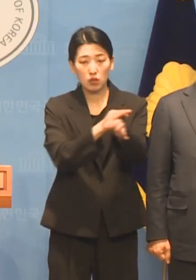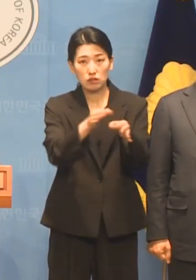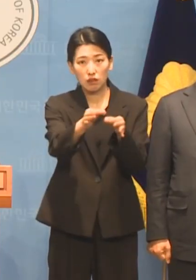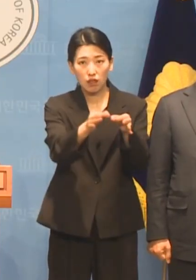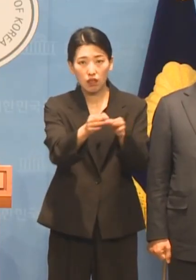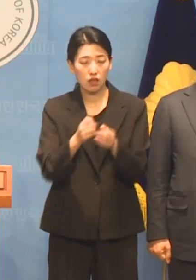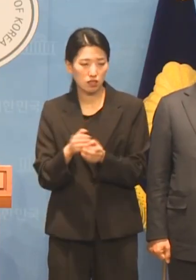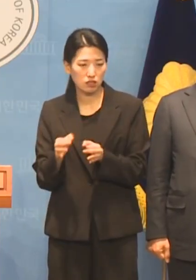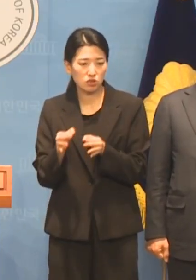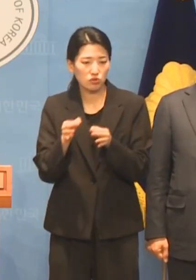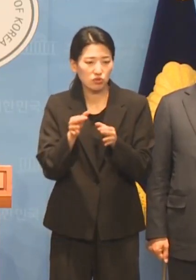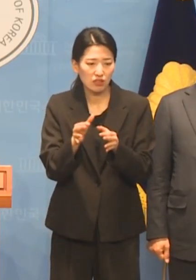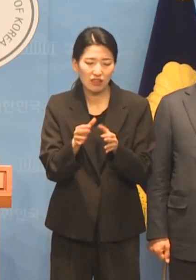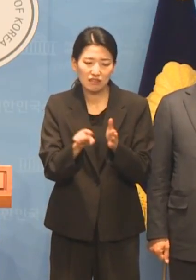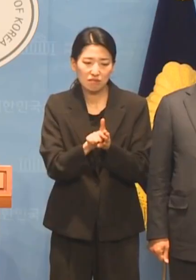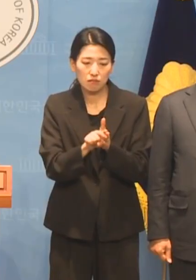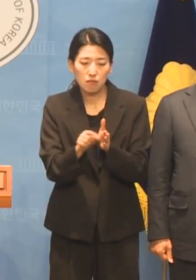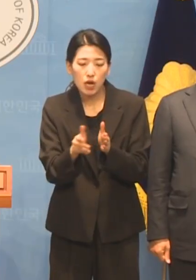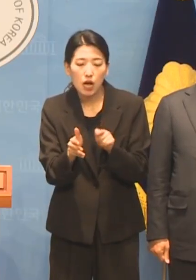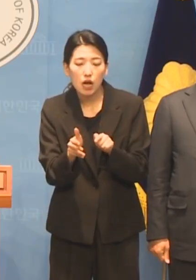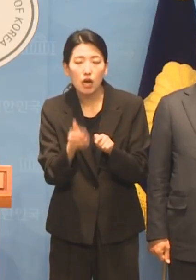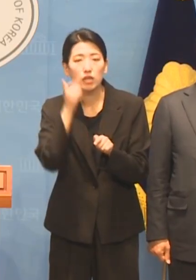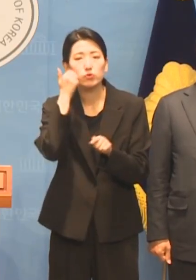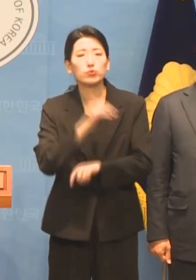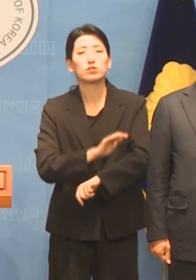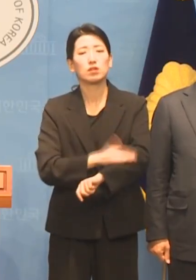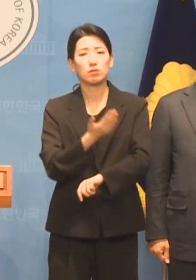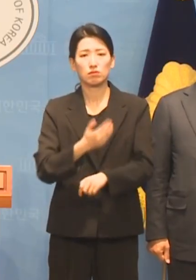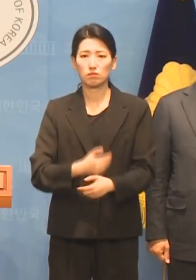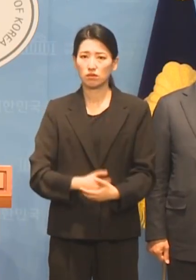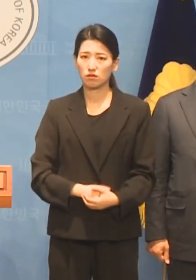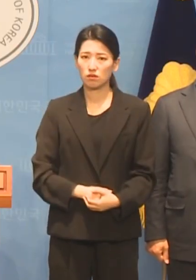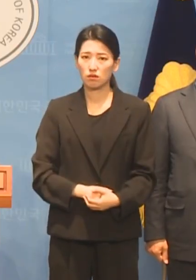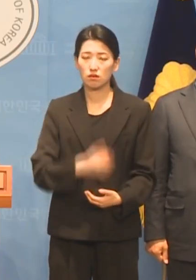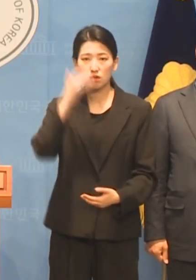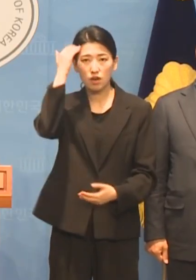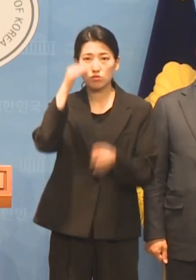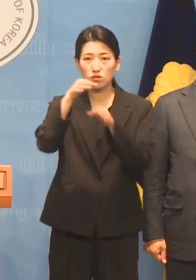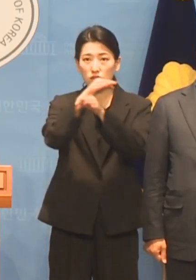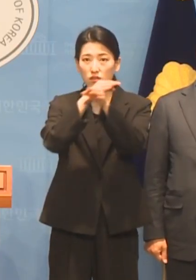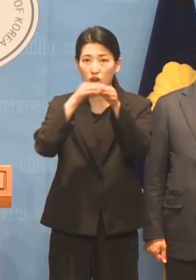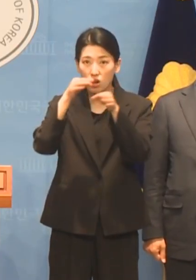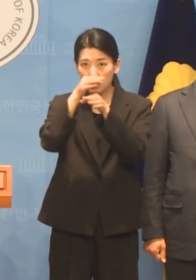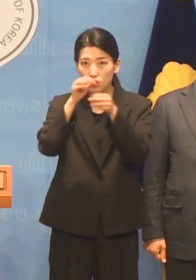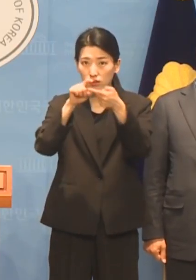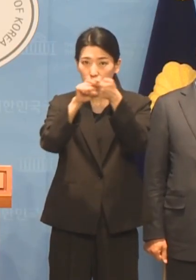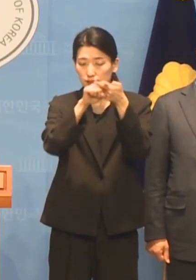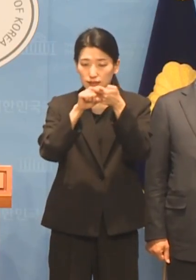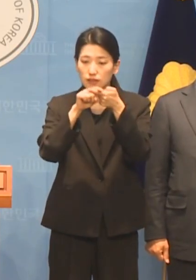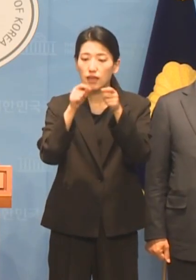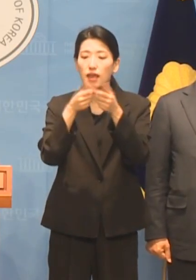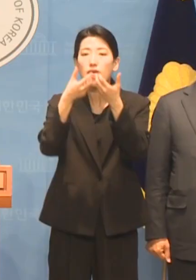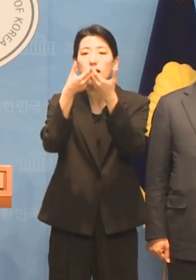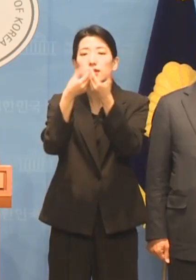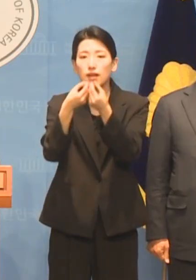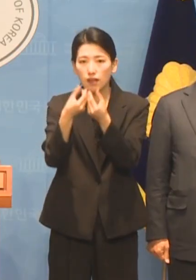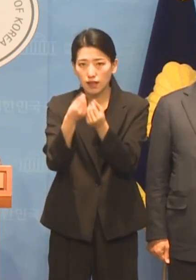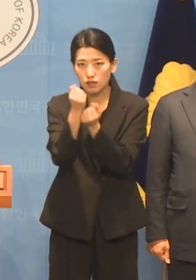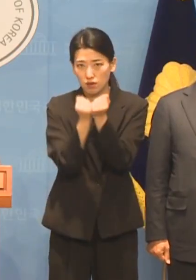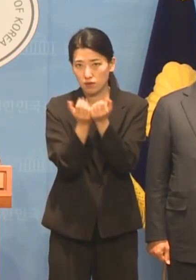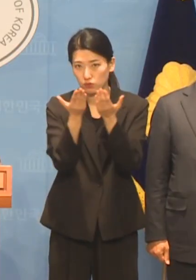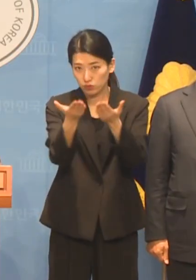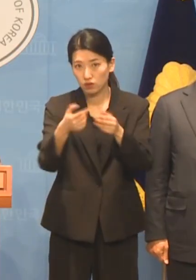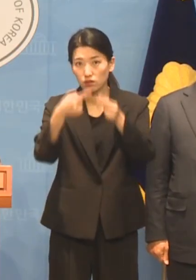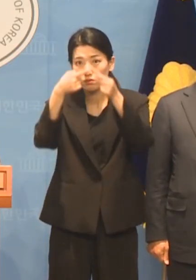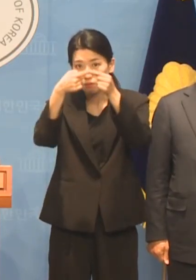것은 누구입니까? 한경협 소속 몇몇 기업들의 사례를 보겠습니다. 첫